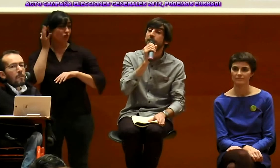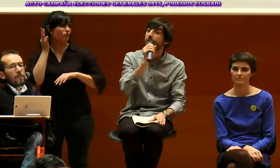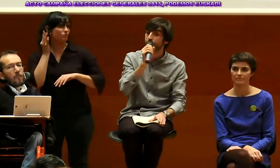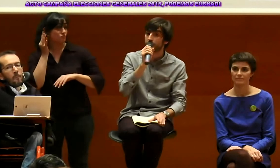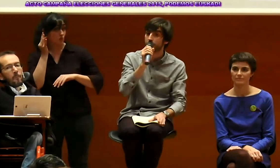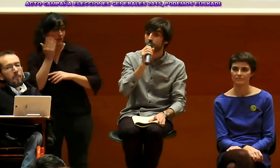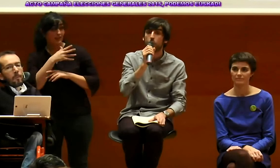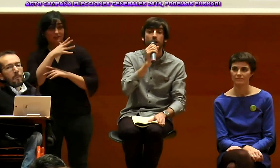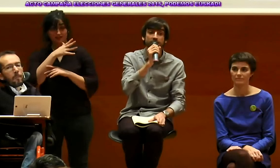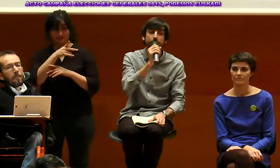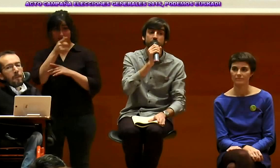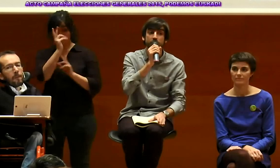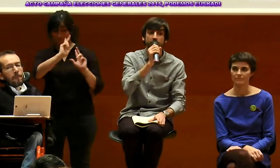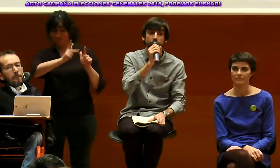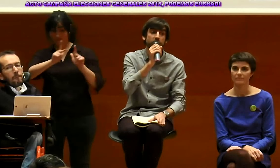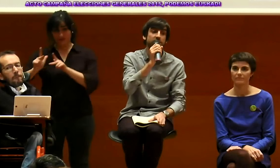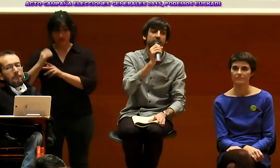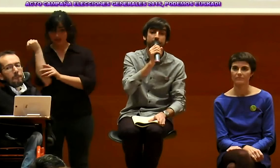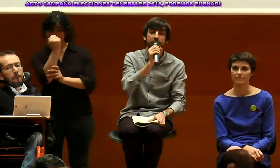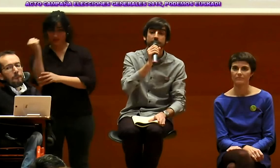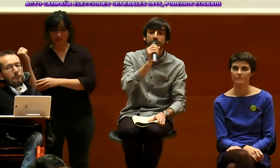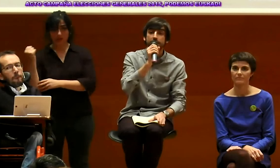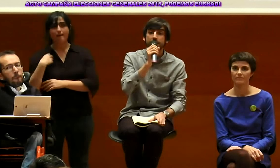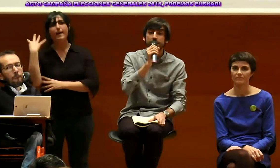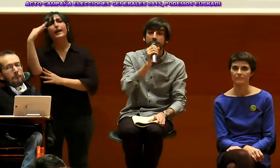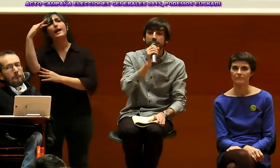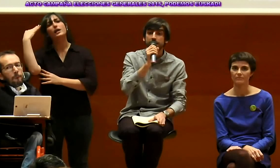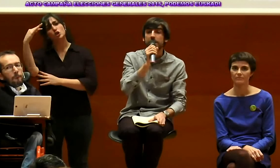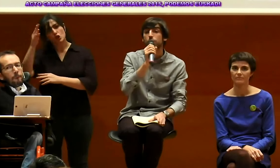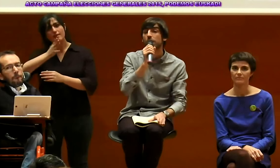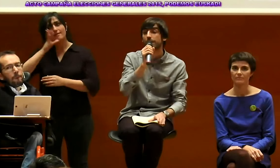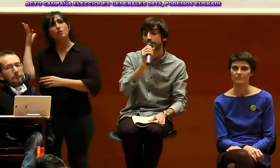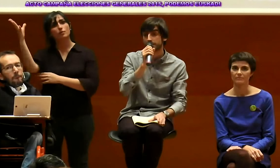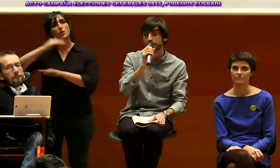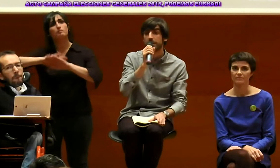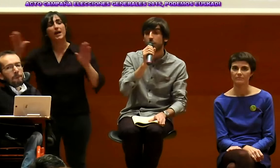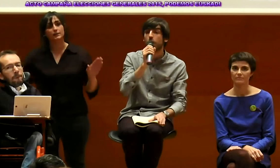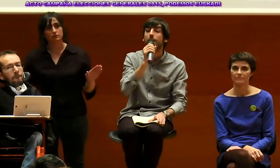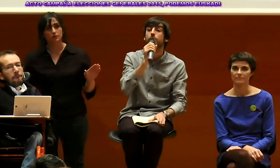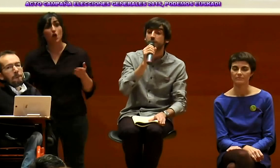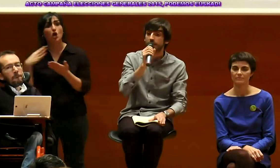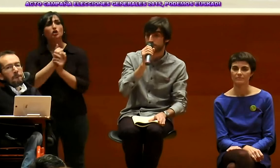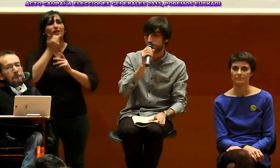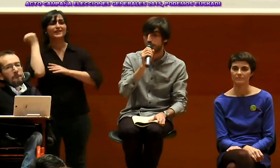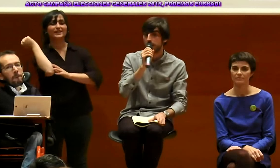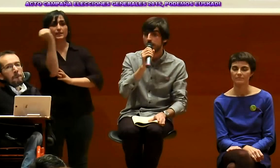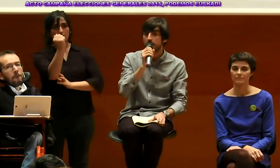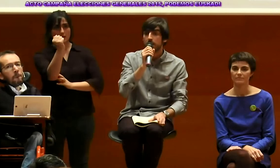14 habían denunciado. 40 personas fueron asesinadas y ninguna de ellas llegó a denunciar.